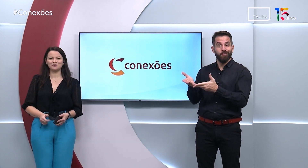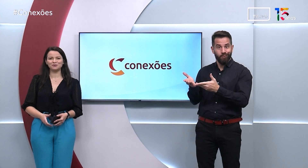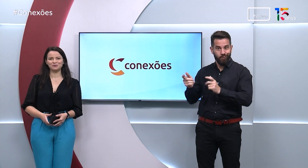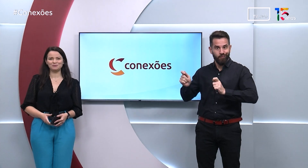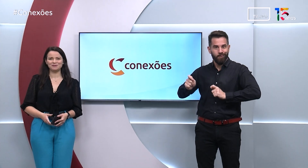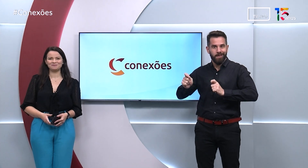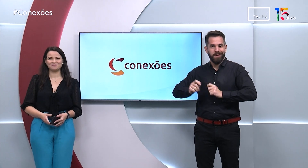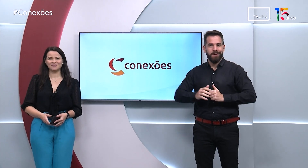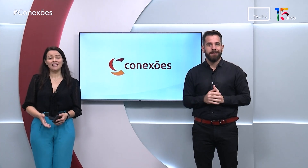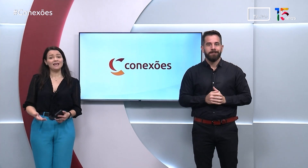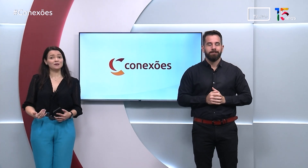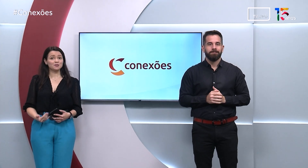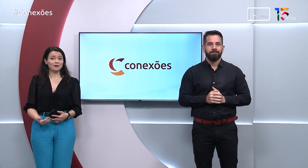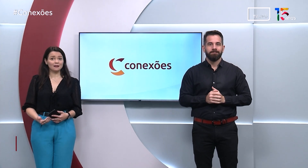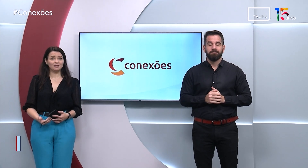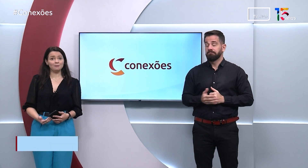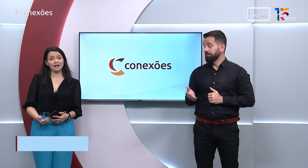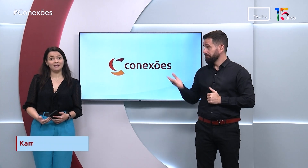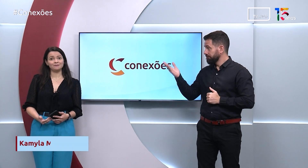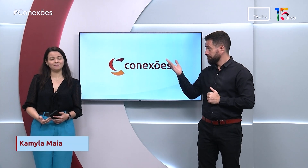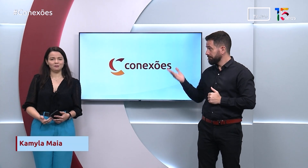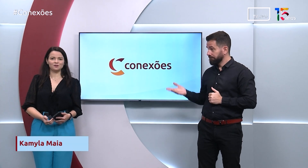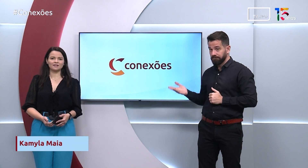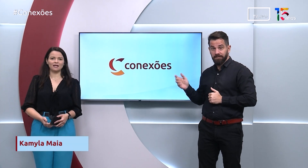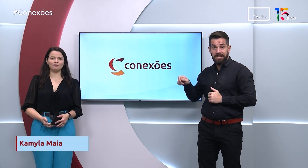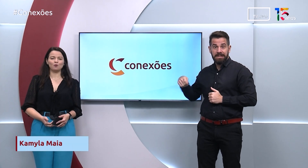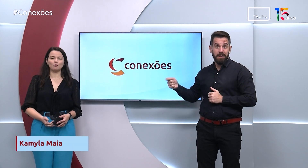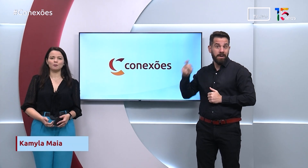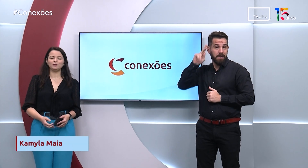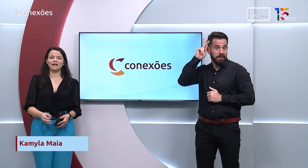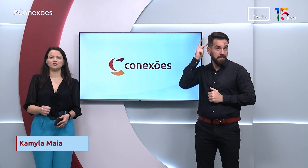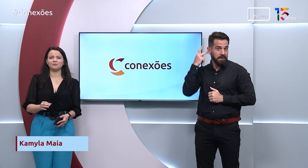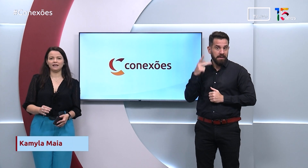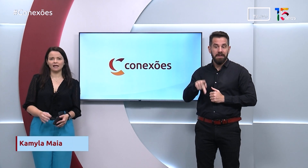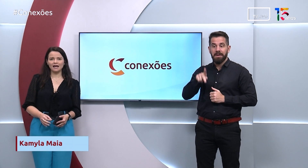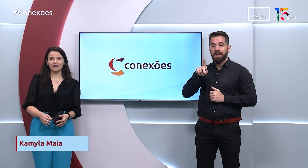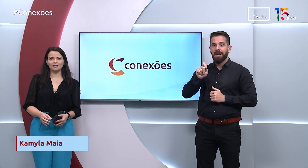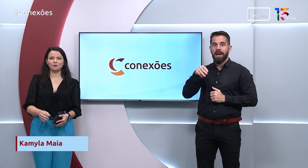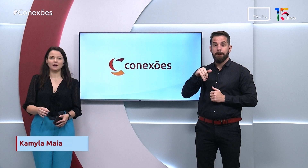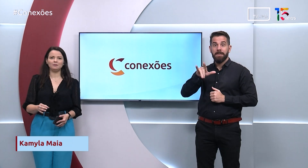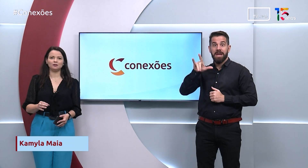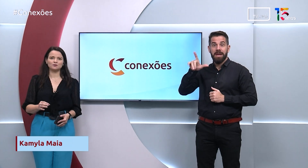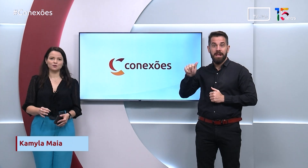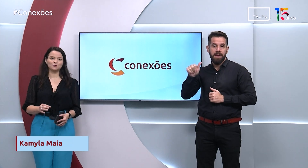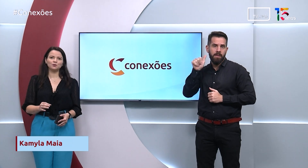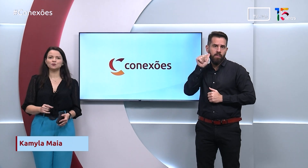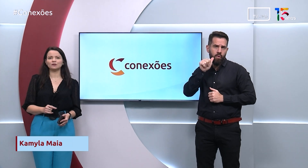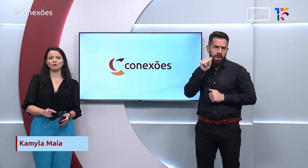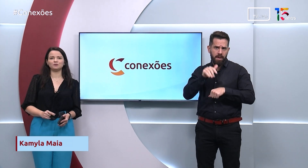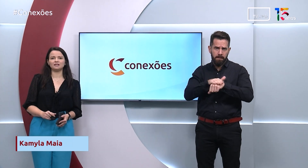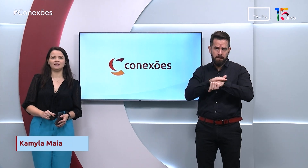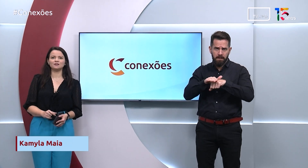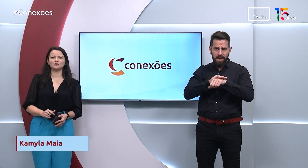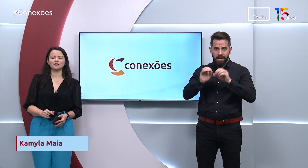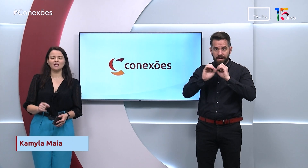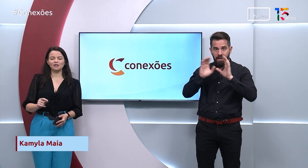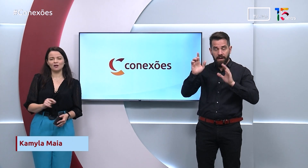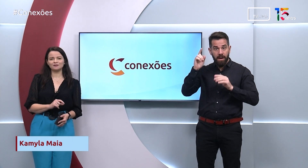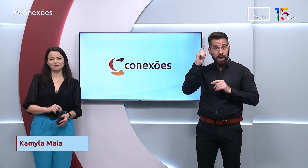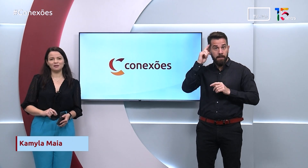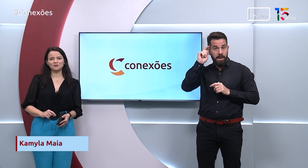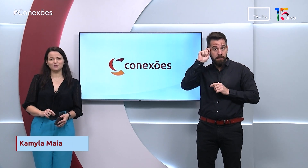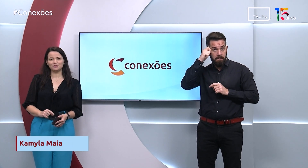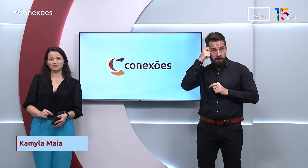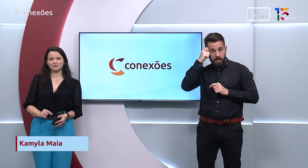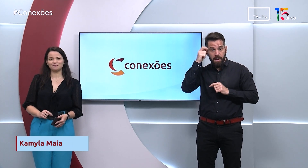da TV no YouTube. Eu sou a Camila Maia e me descrevo como uma mulher de pele clara, com cabelos escuros, longos e lisos e